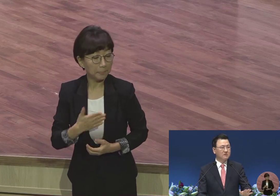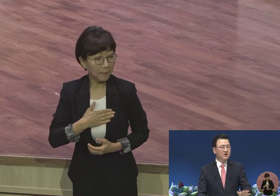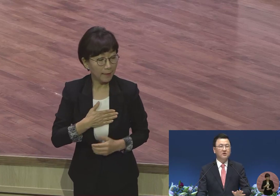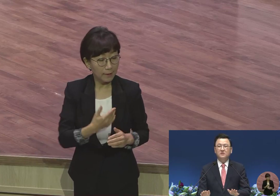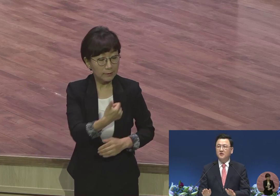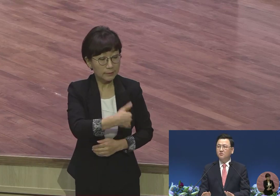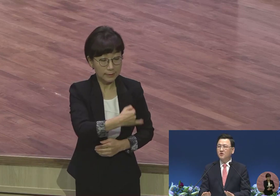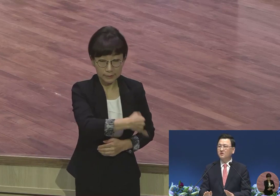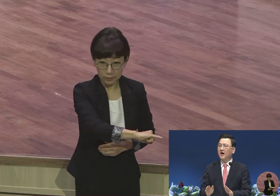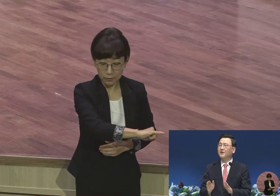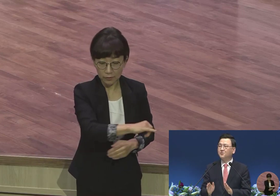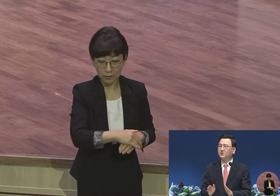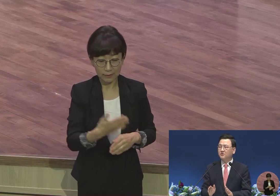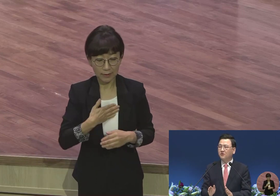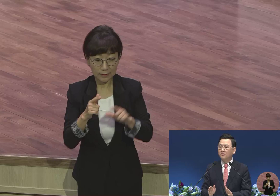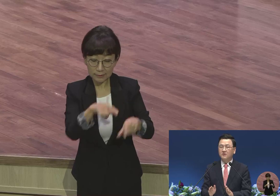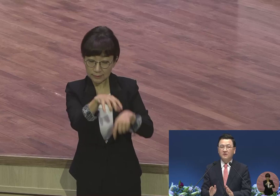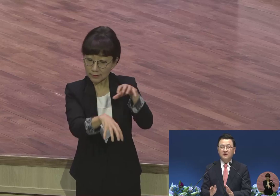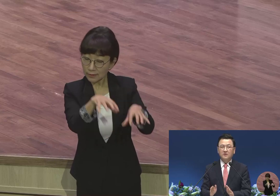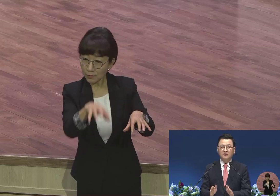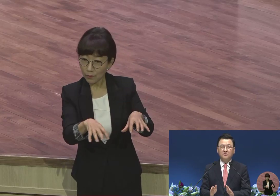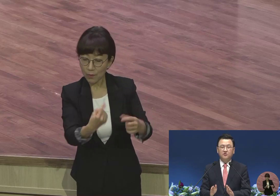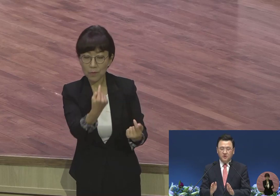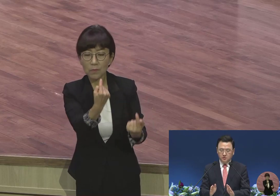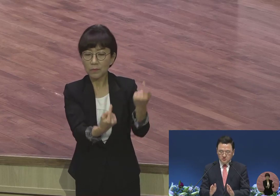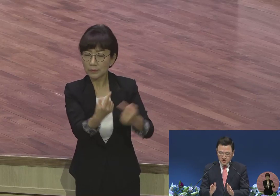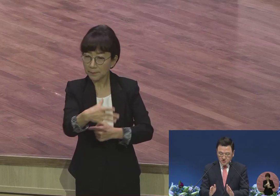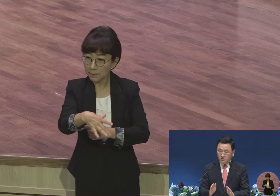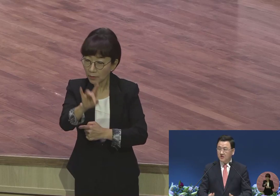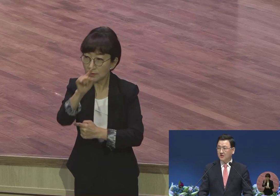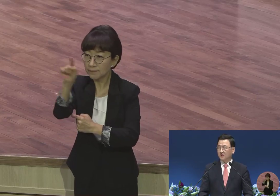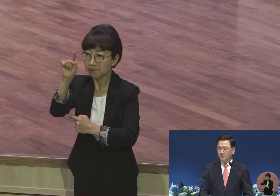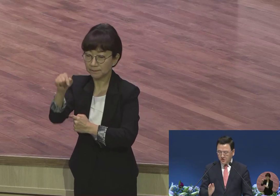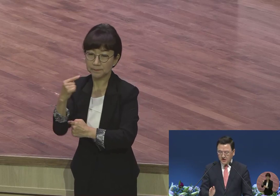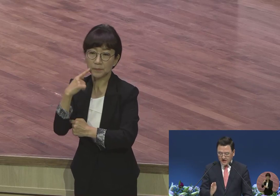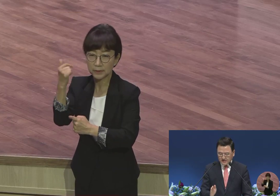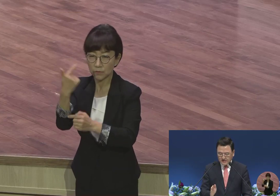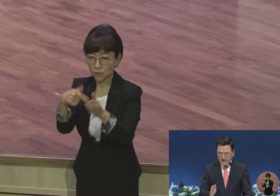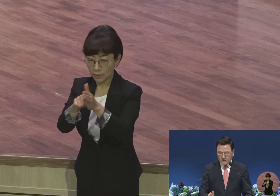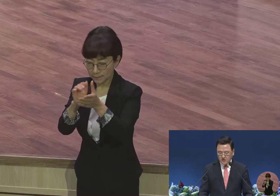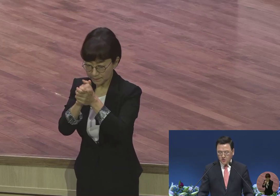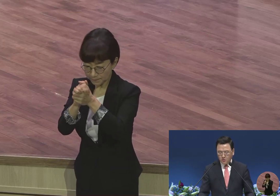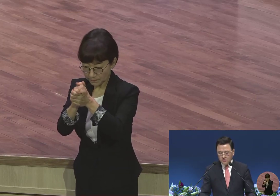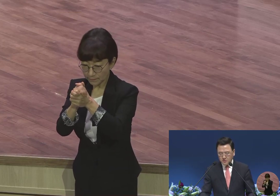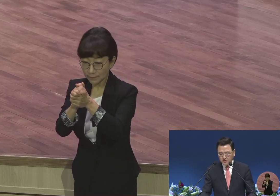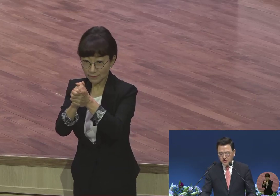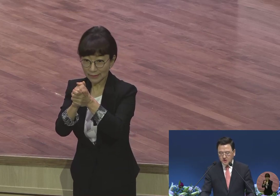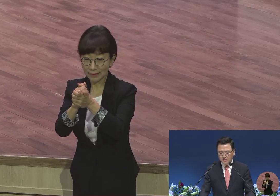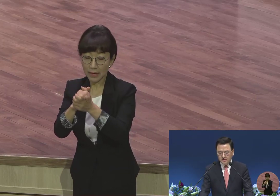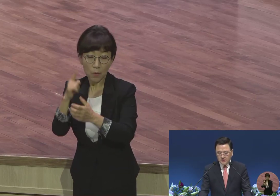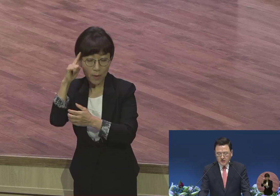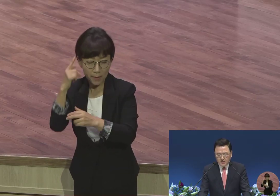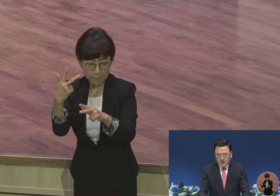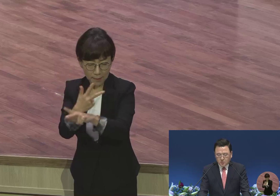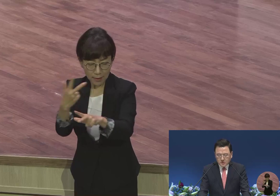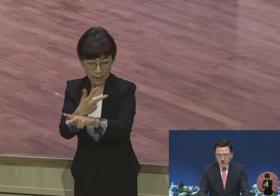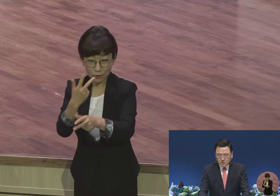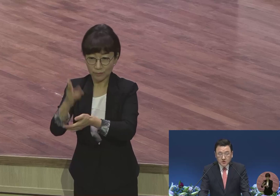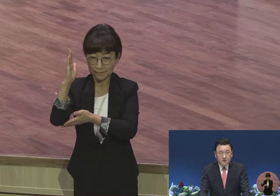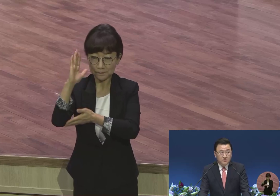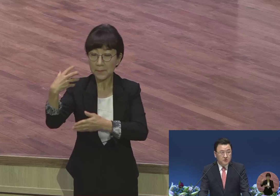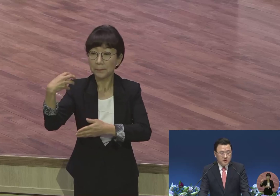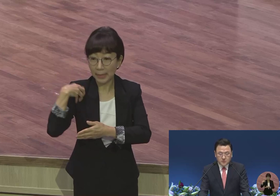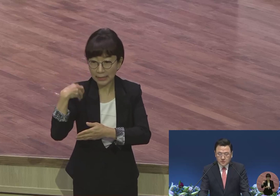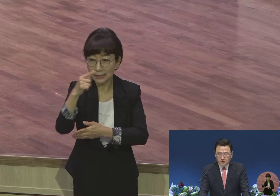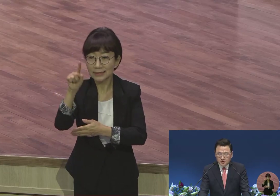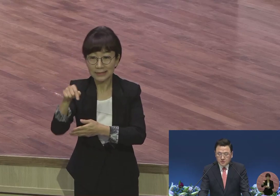더 내 현장보다도 앞서서 주의 종을 위해 기도하셔야 돼. 특별히 강단을 52주 지키는